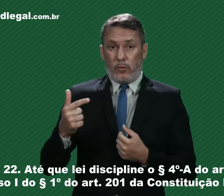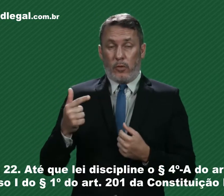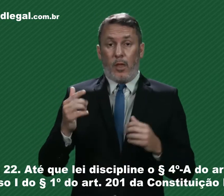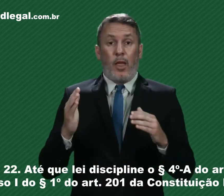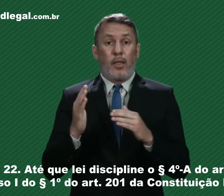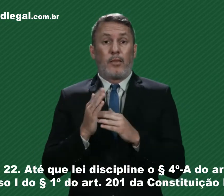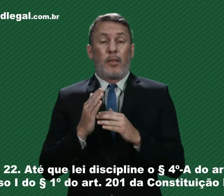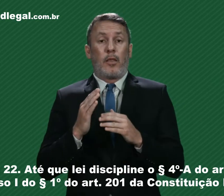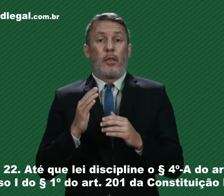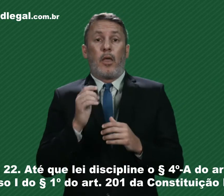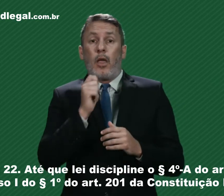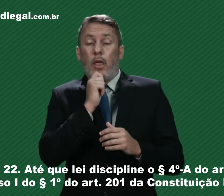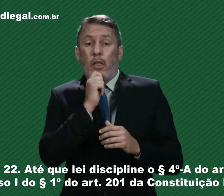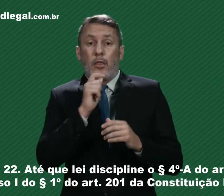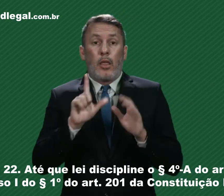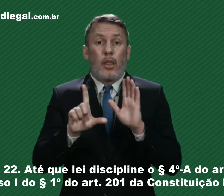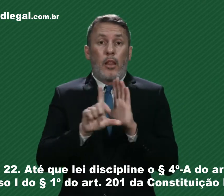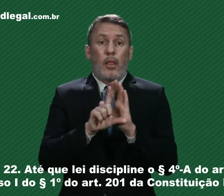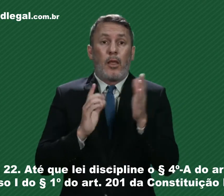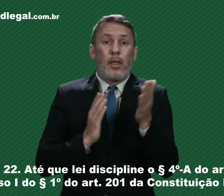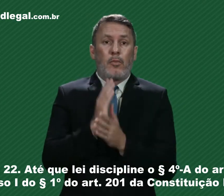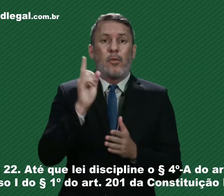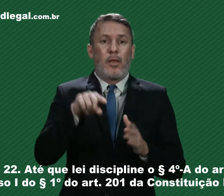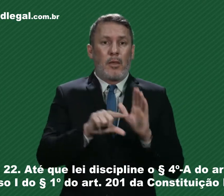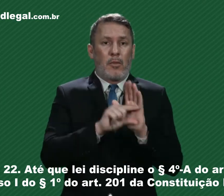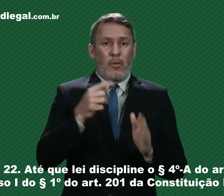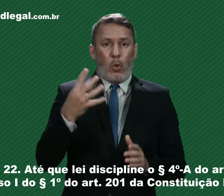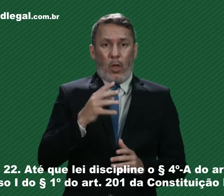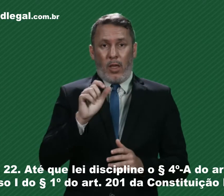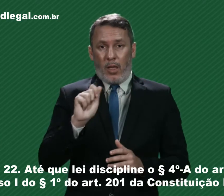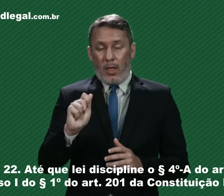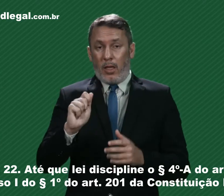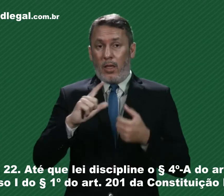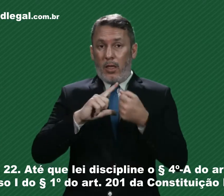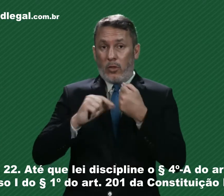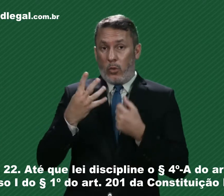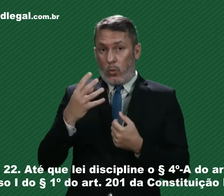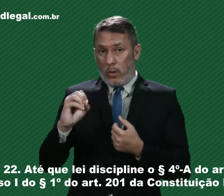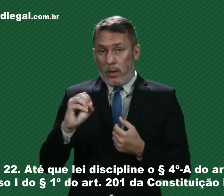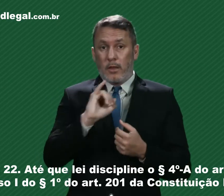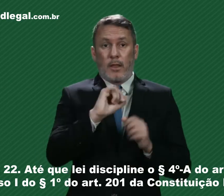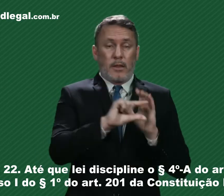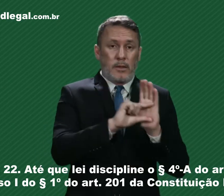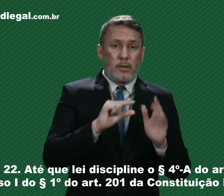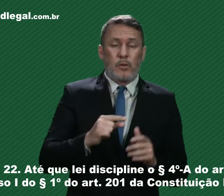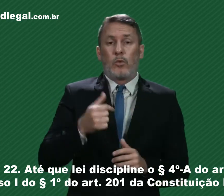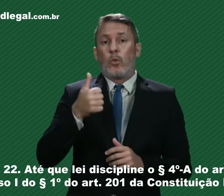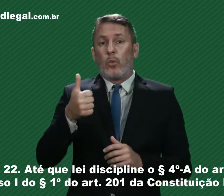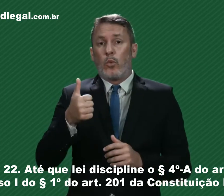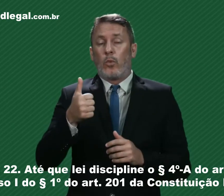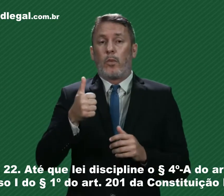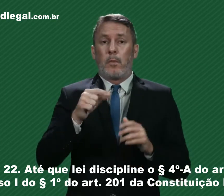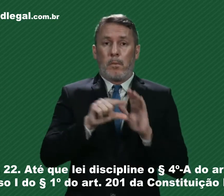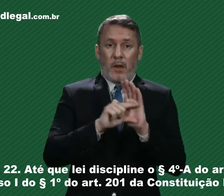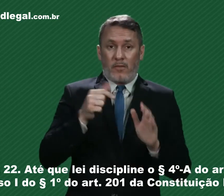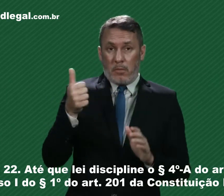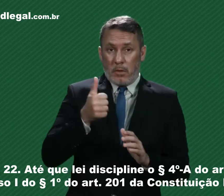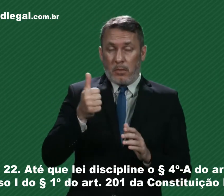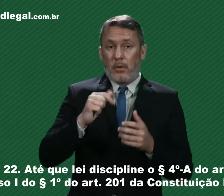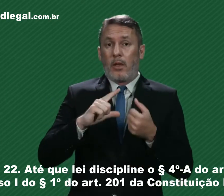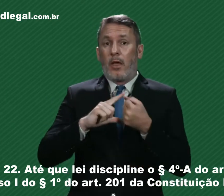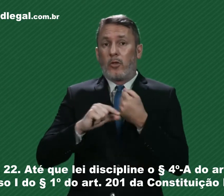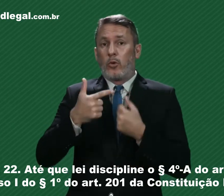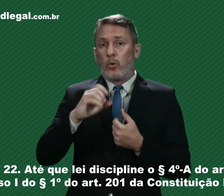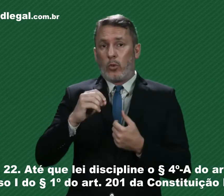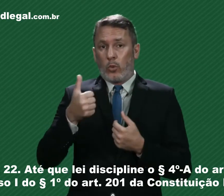22. Até que lei discipline o parágrafo 4º-A do artigo 40 e o inciso 1 do parágrafo 1º do